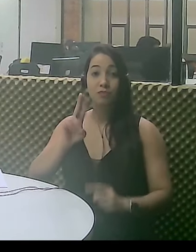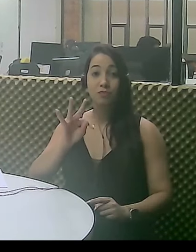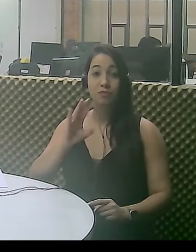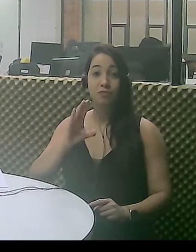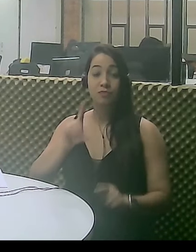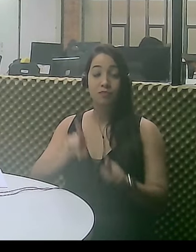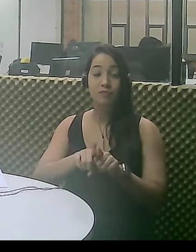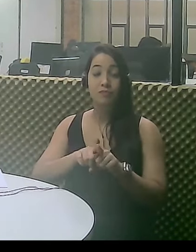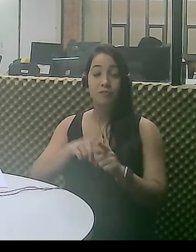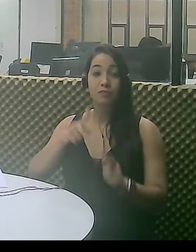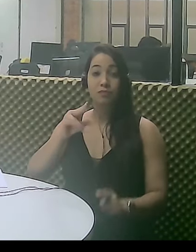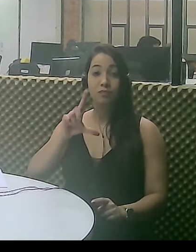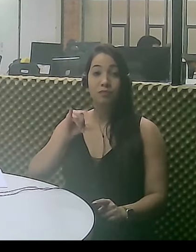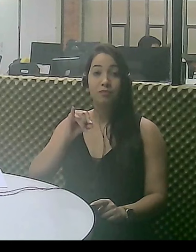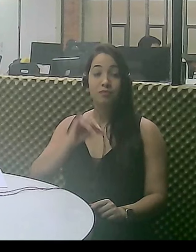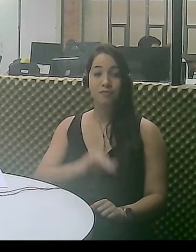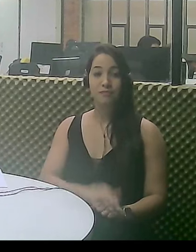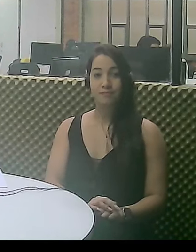nos poliesportivos.